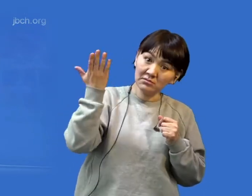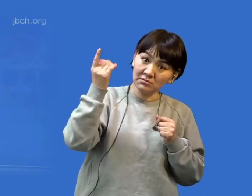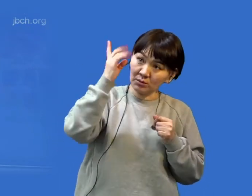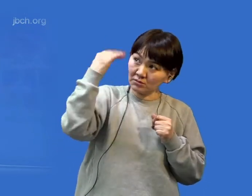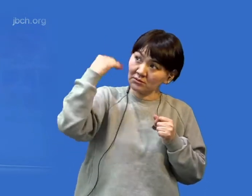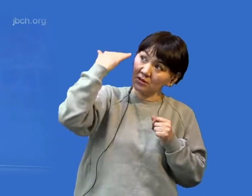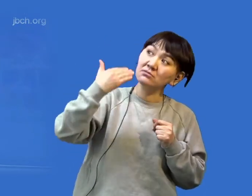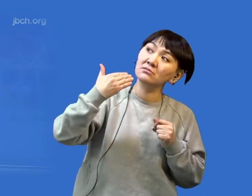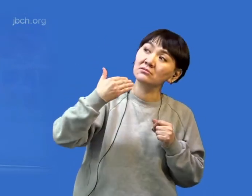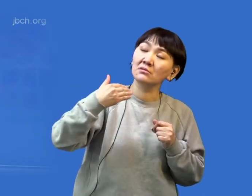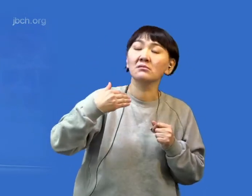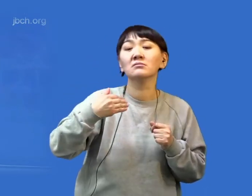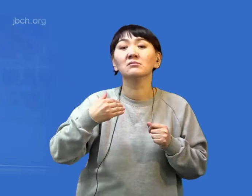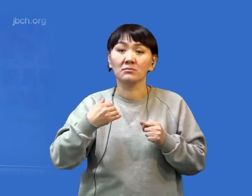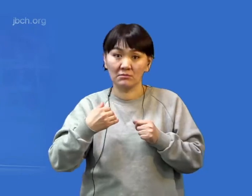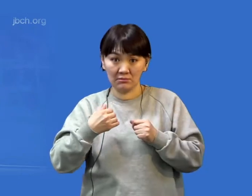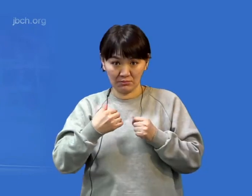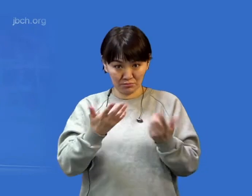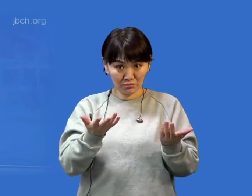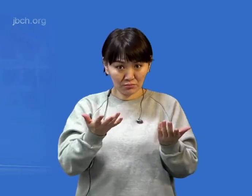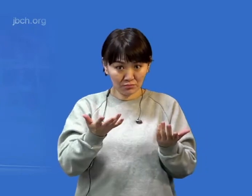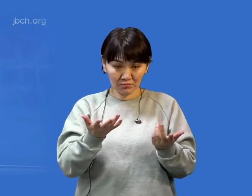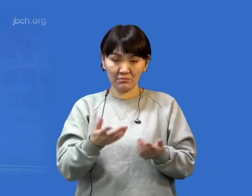2 дугаар Тимот 3 дугаар бүлгээс харъя.